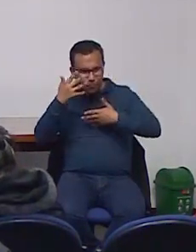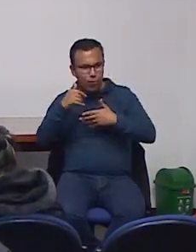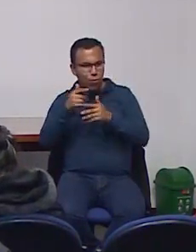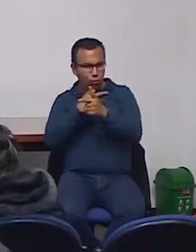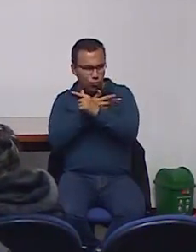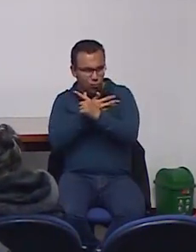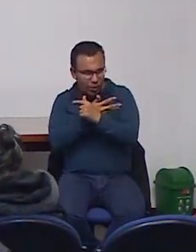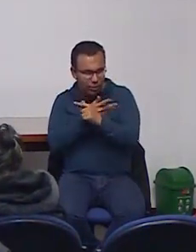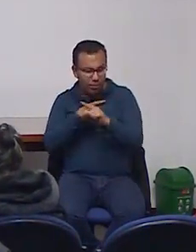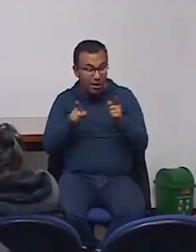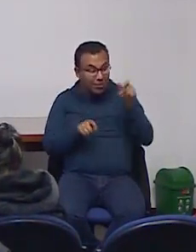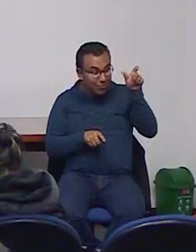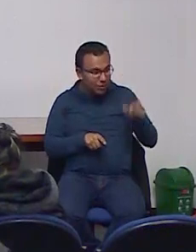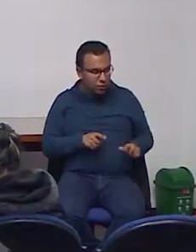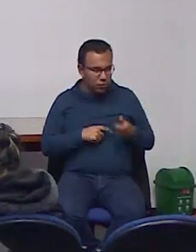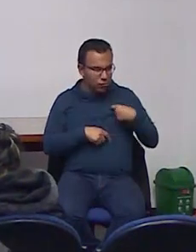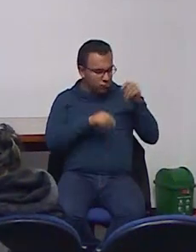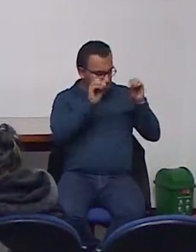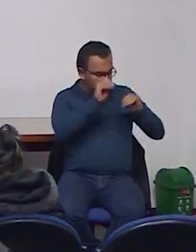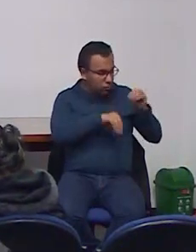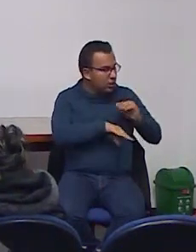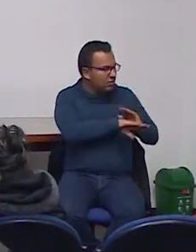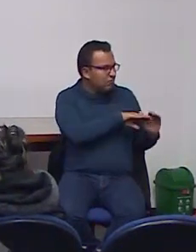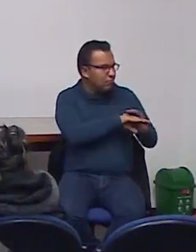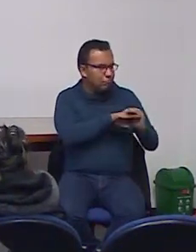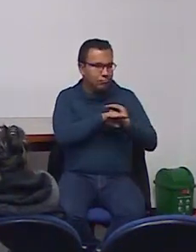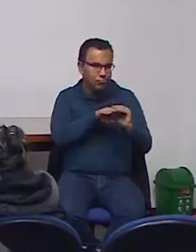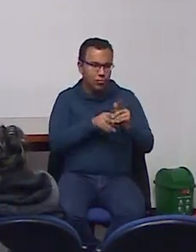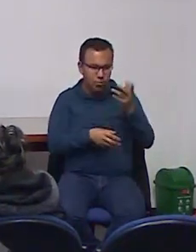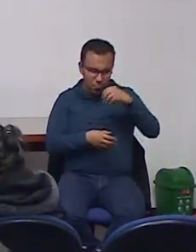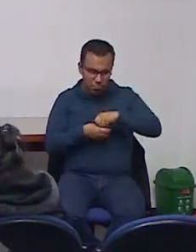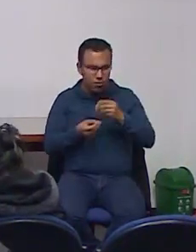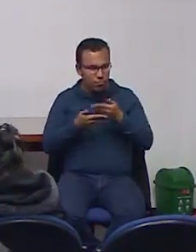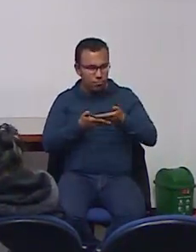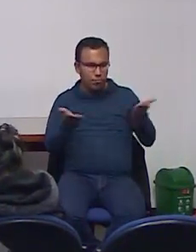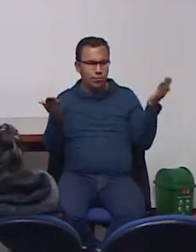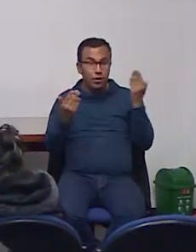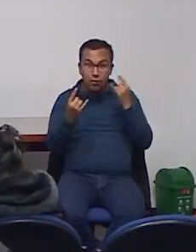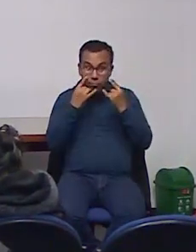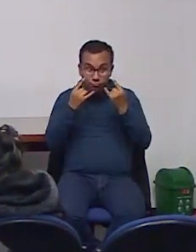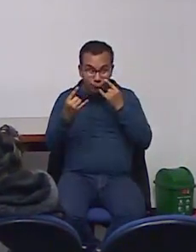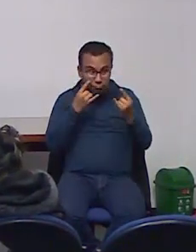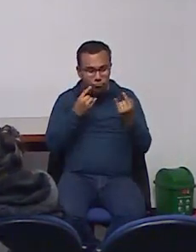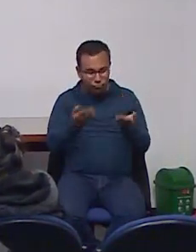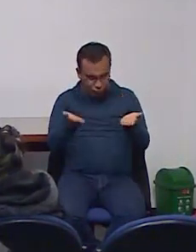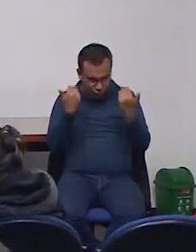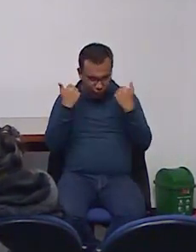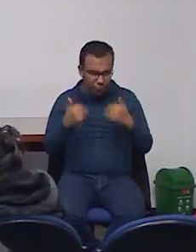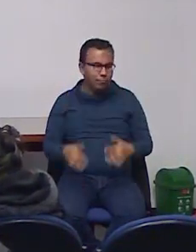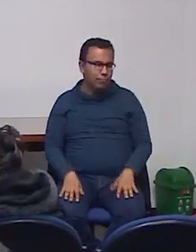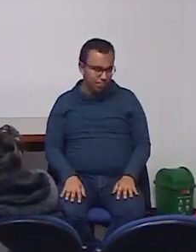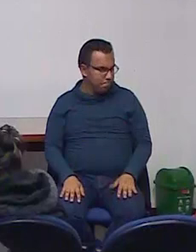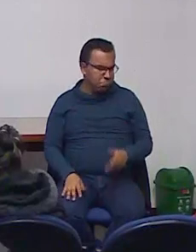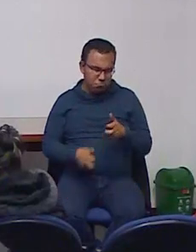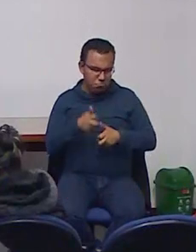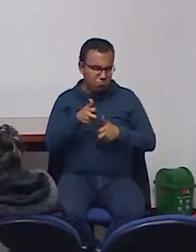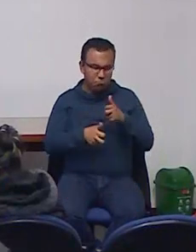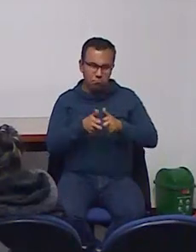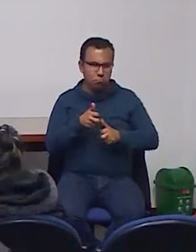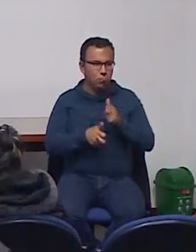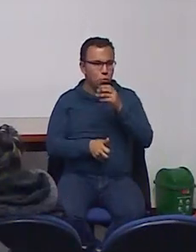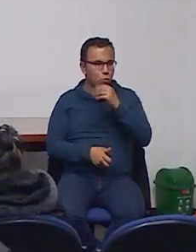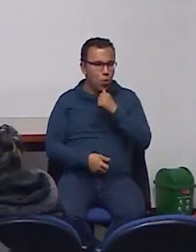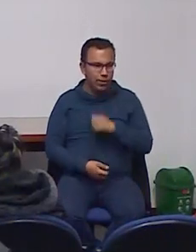pues la persona es la que también puede llevar gente y uno lo ofrece al interior y los chicos que le interesan los vacacional pues se matriculan si no no hay problema